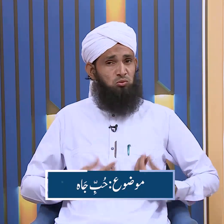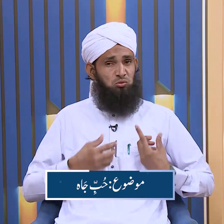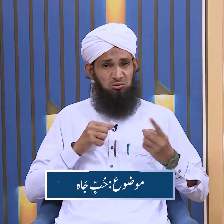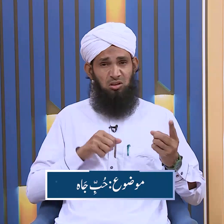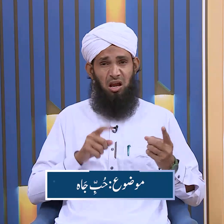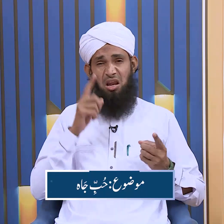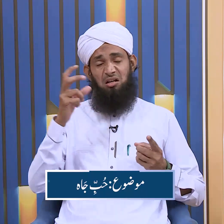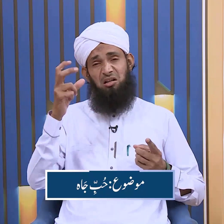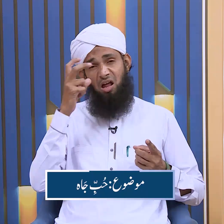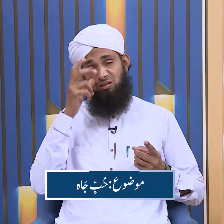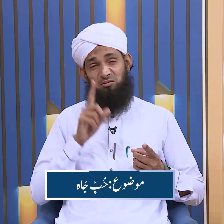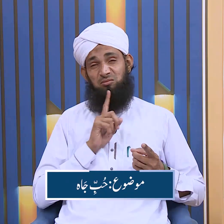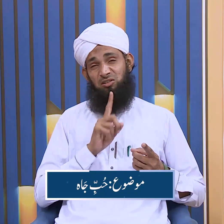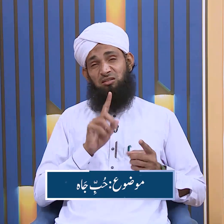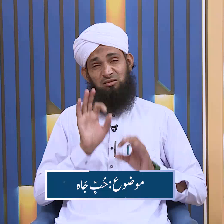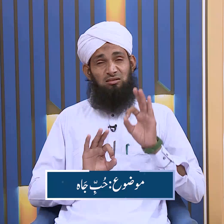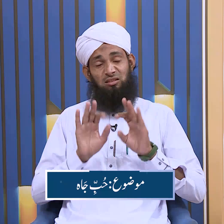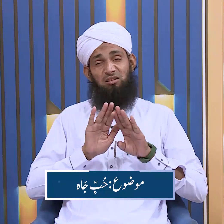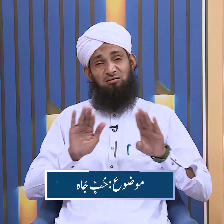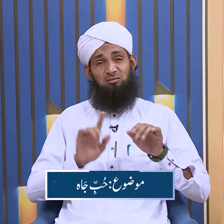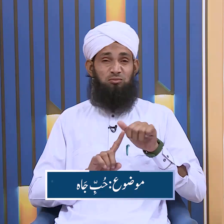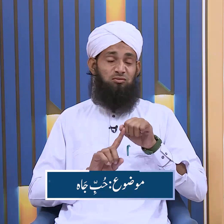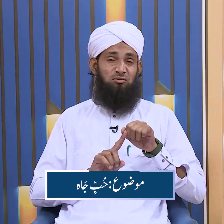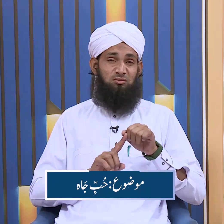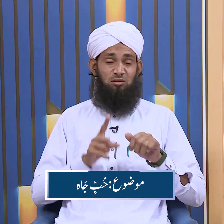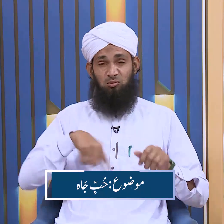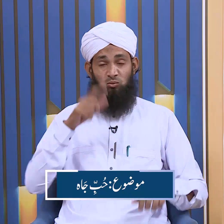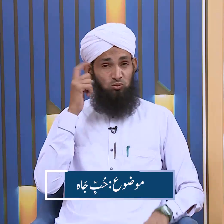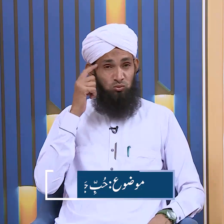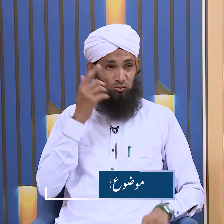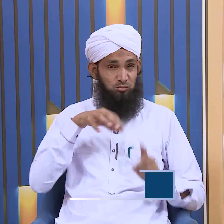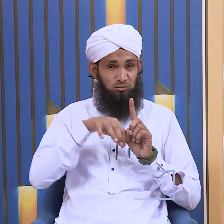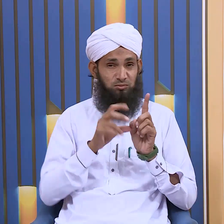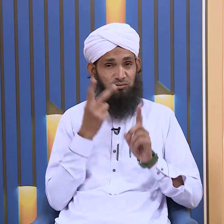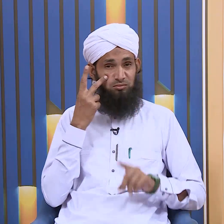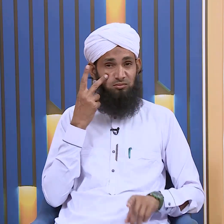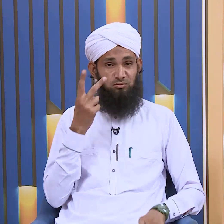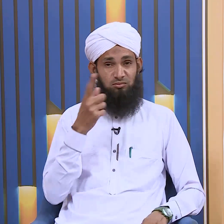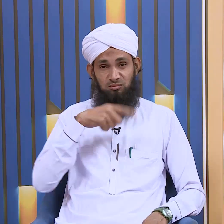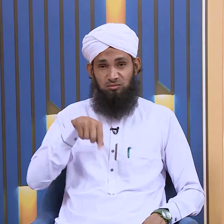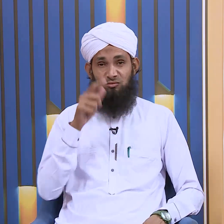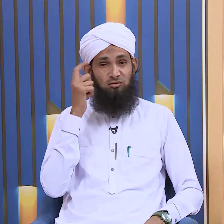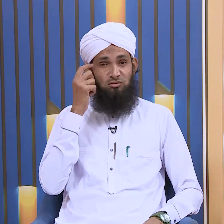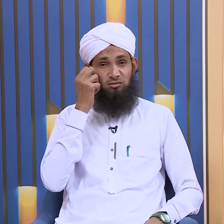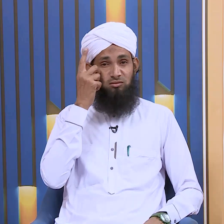بچیں۔ یہ خاص ایک جملہ ہے مدنی چینل کے ناظرین اور یہاں موجود حاضرین، اگر ہم اس پر غور کریں گے تو